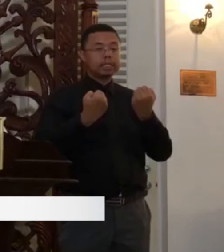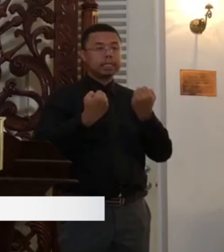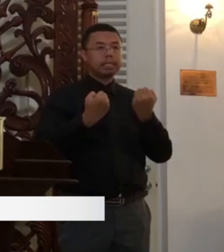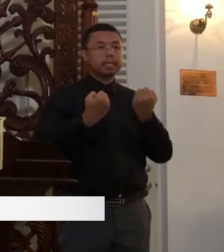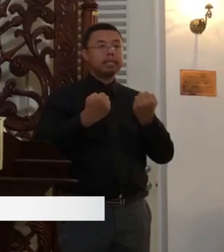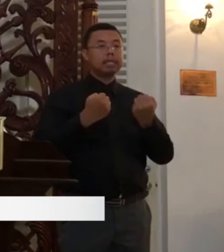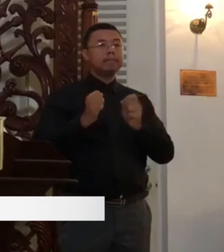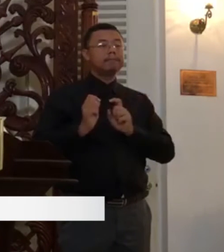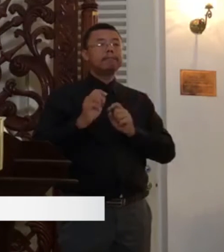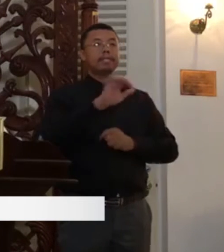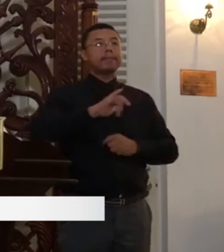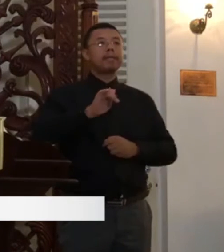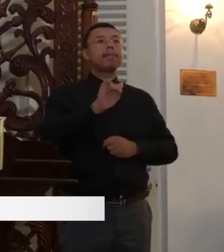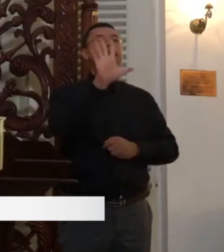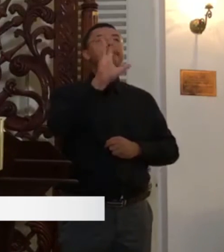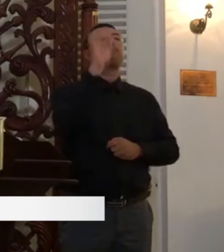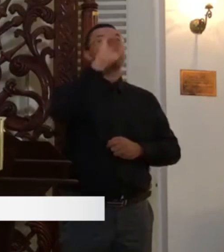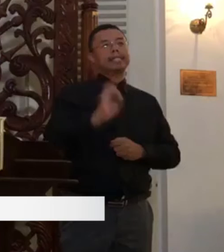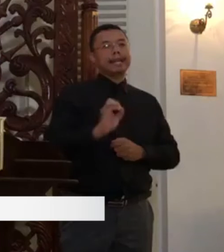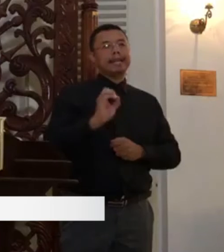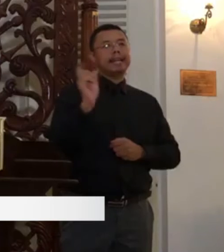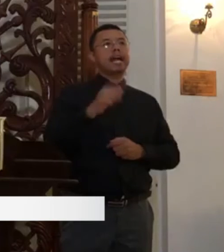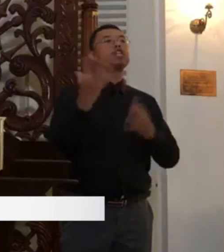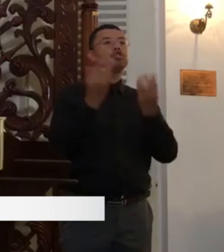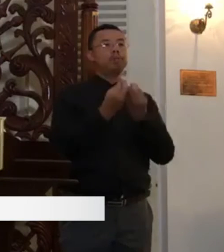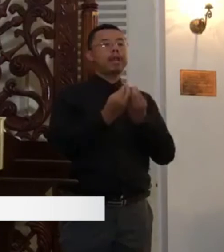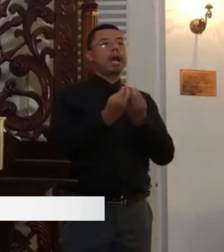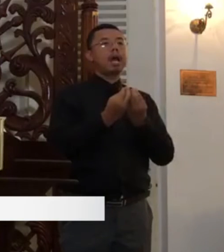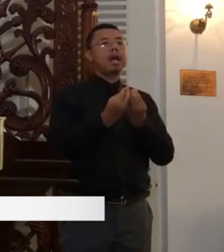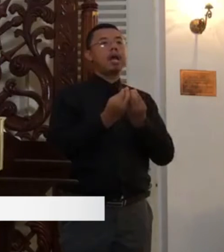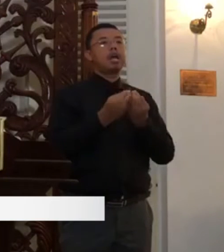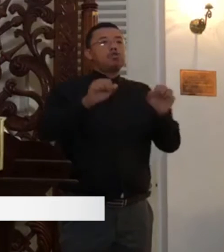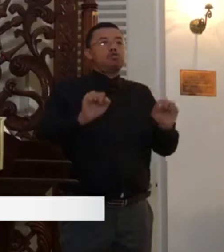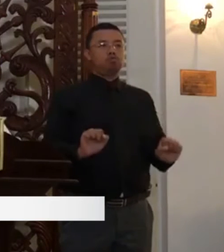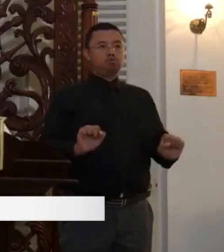naik bersamaan adalah 50% dari kapasitas